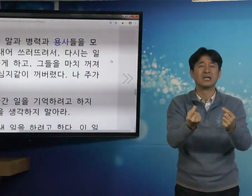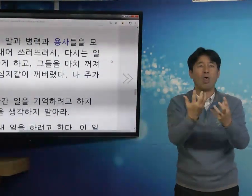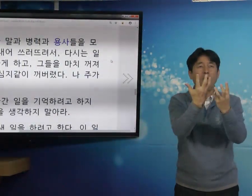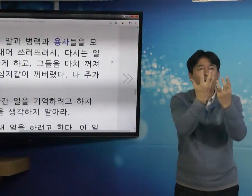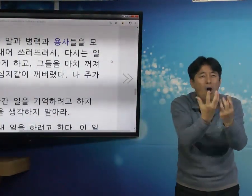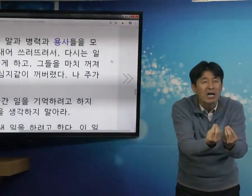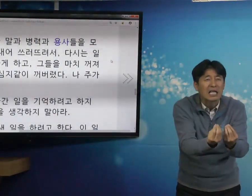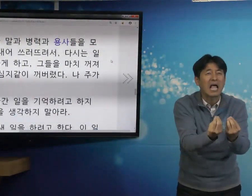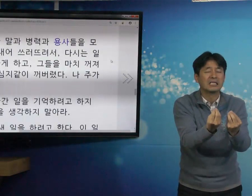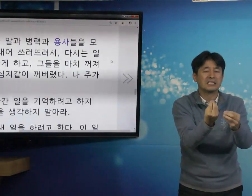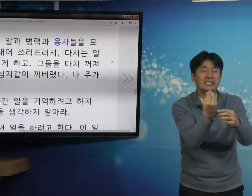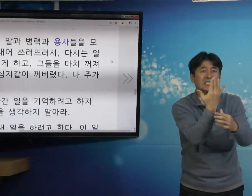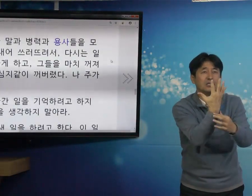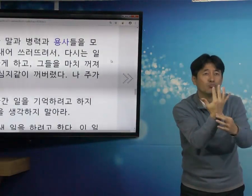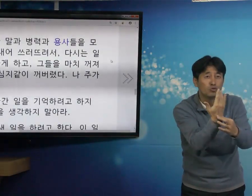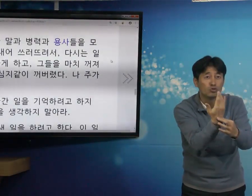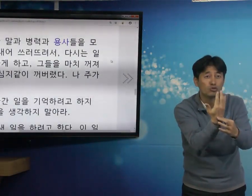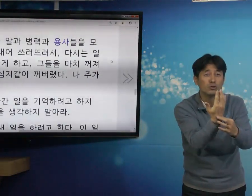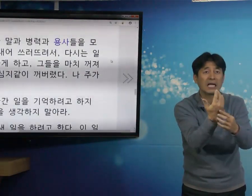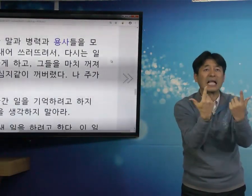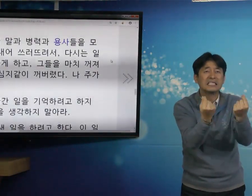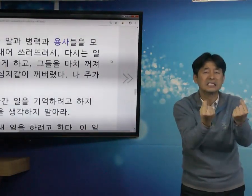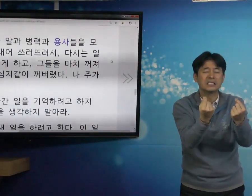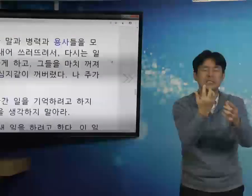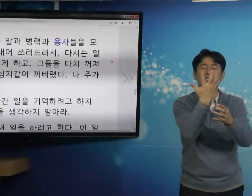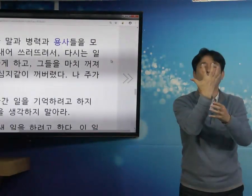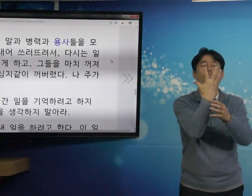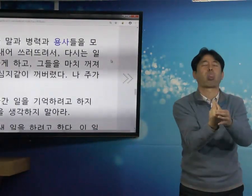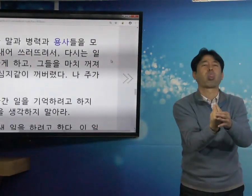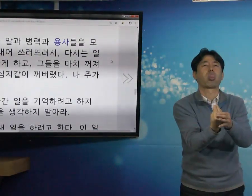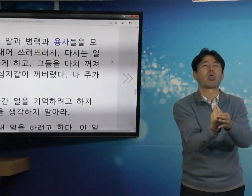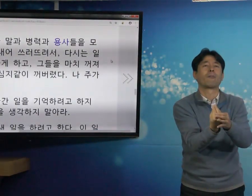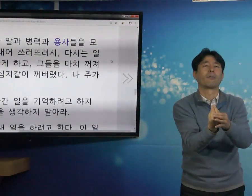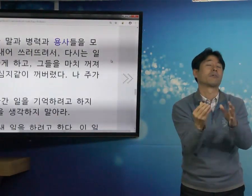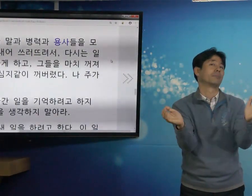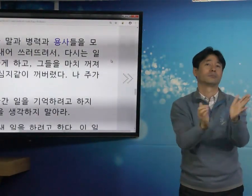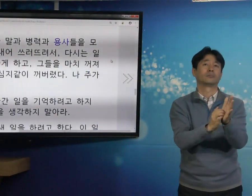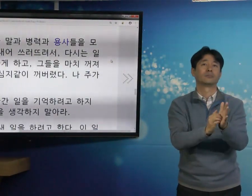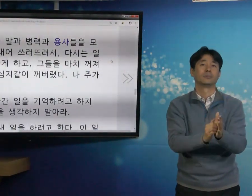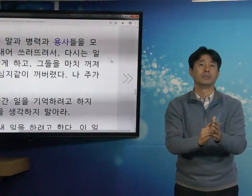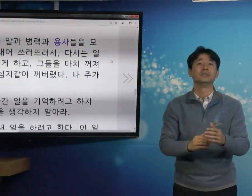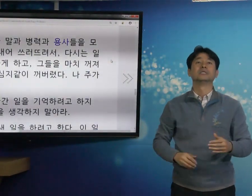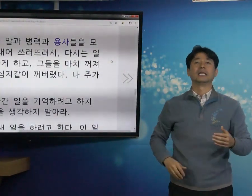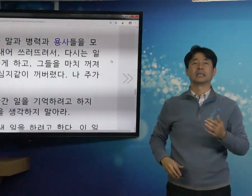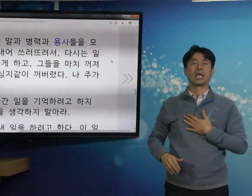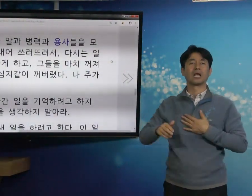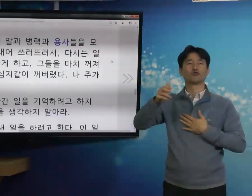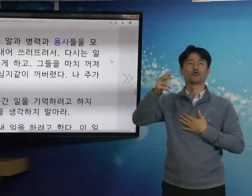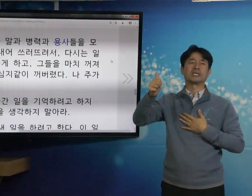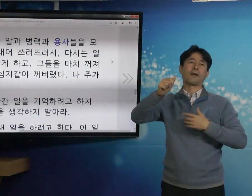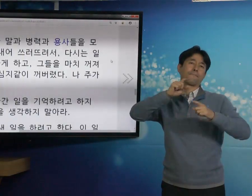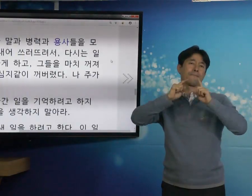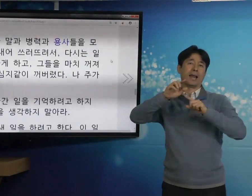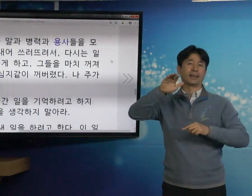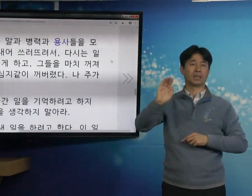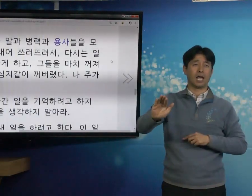마치 꺼져가는 등잔 심지같이 꺼버렸다. 나 주가